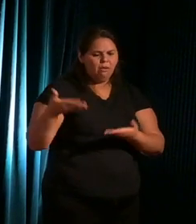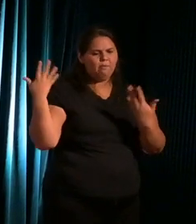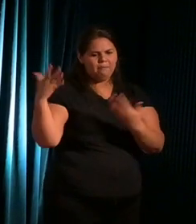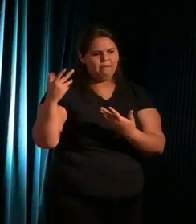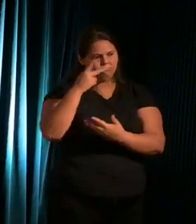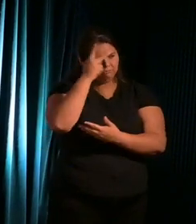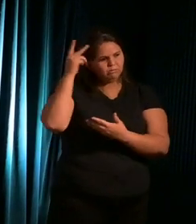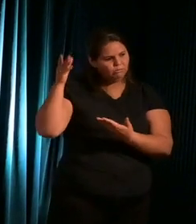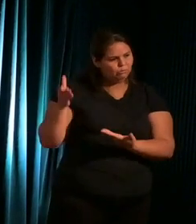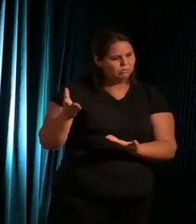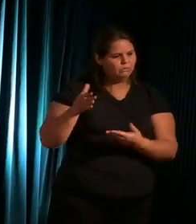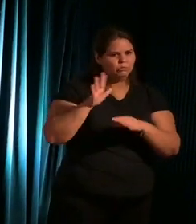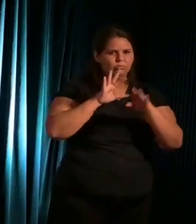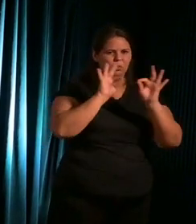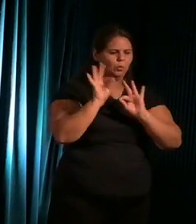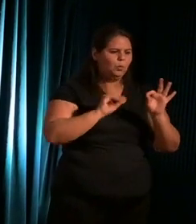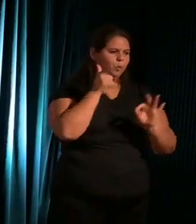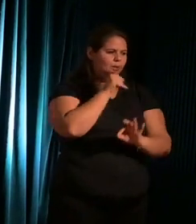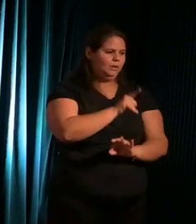pessoa.